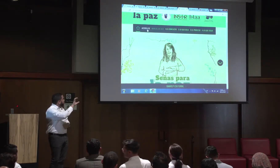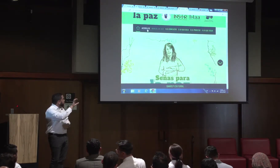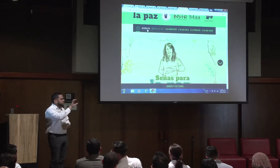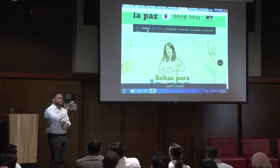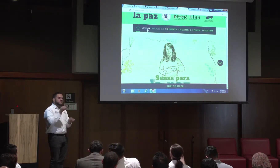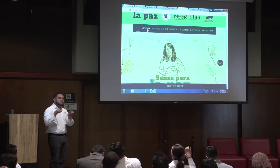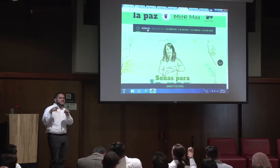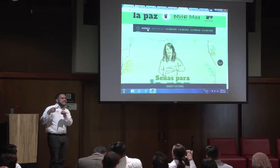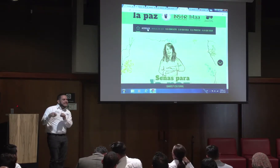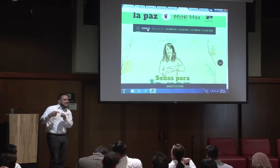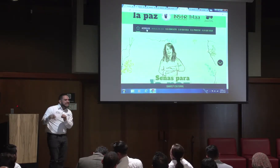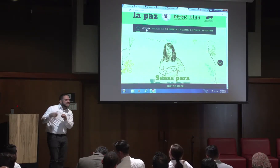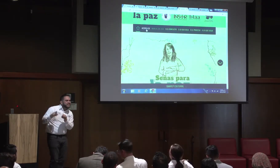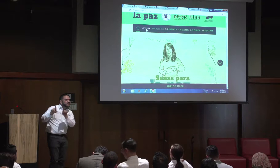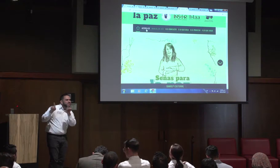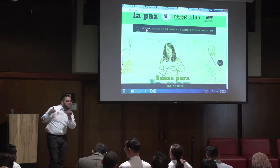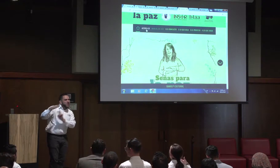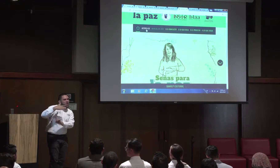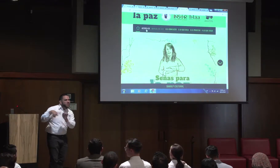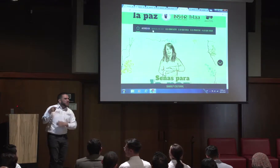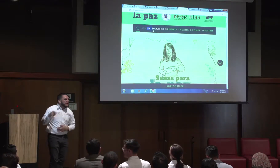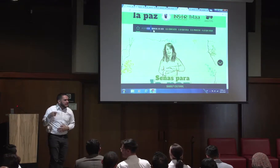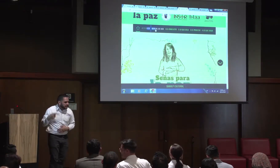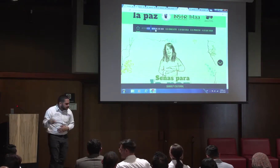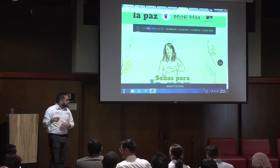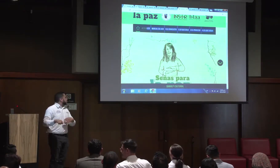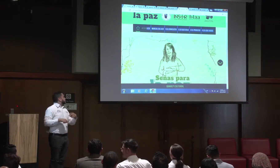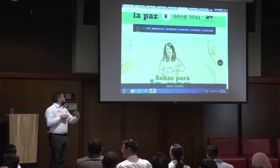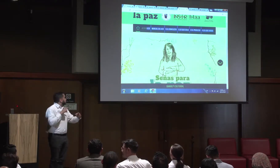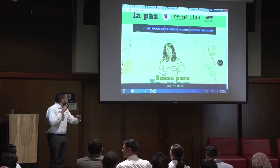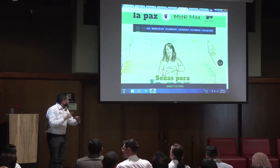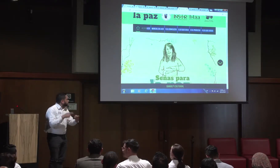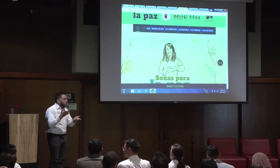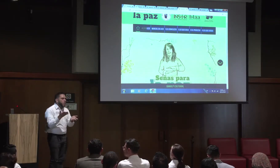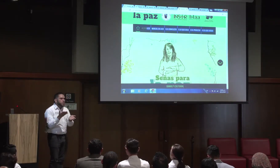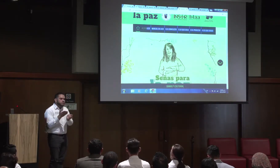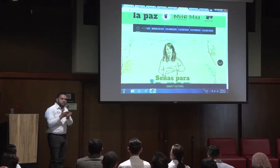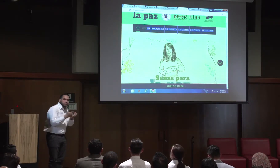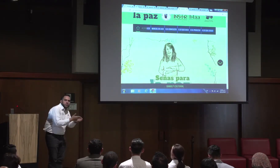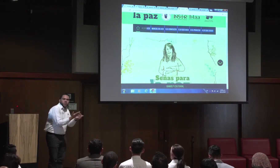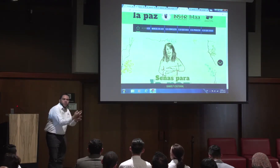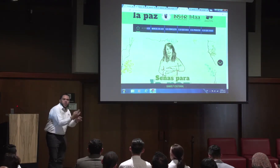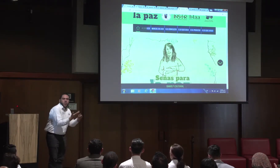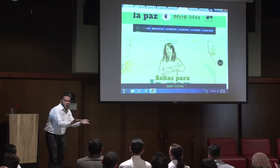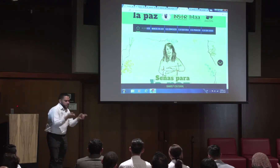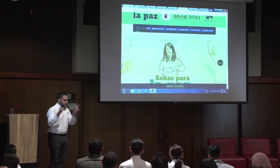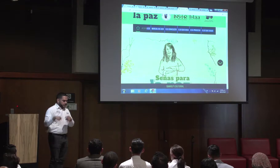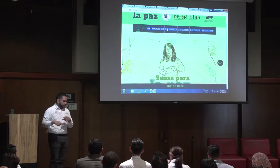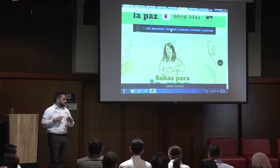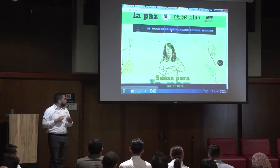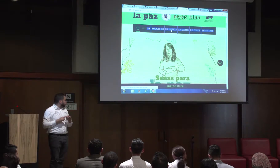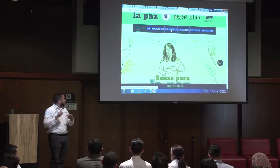de, en donde se va a encontrar pues, una presentación y los créditos, un manual de uso que sugerimos que